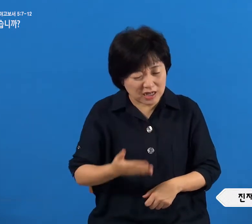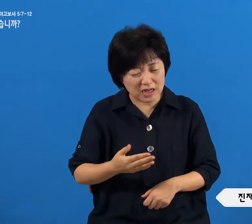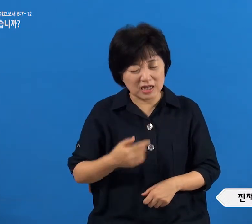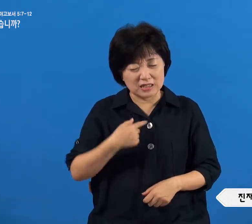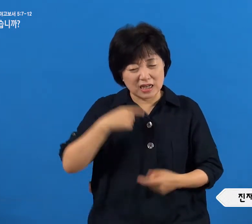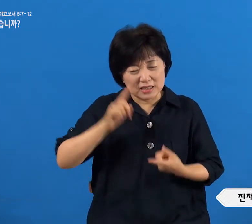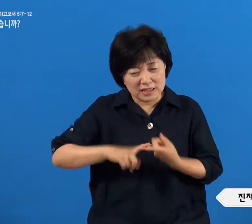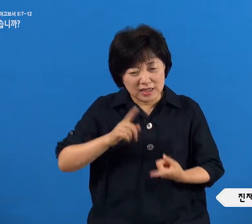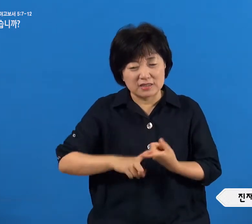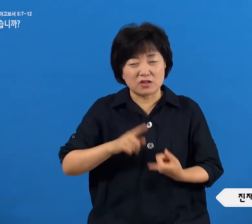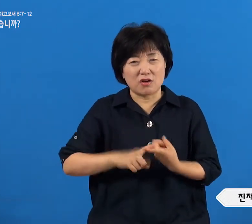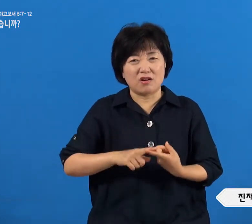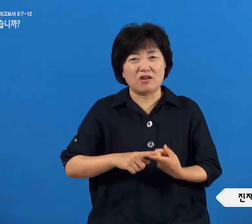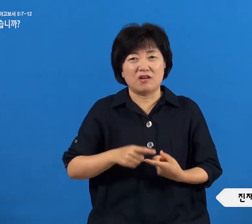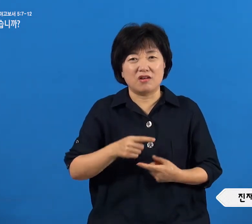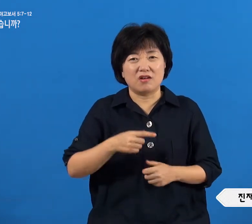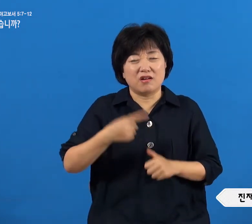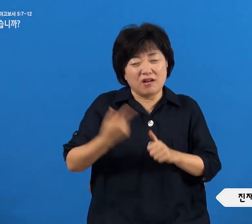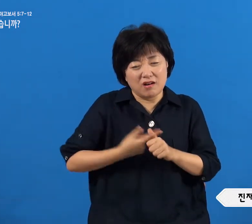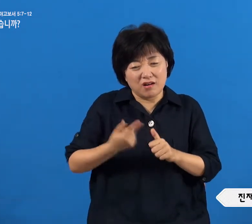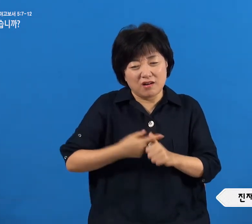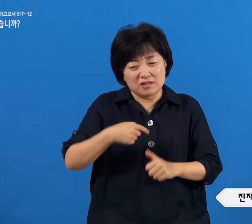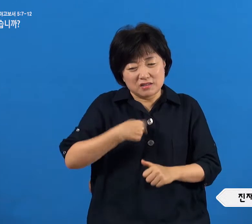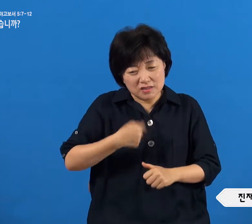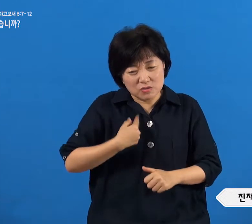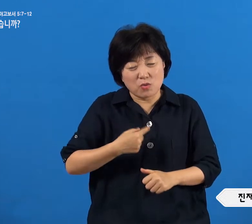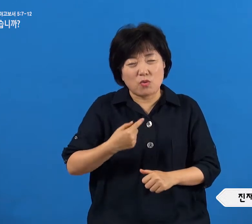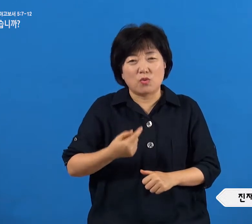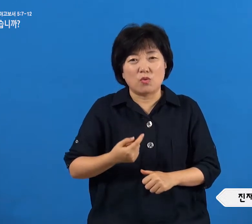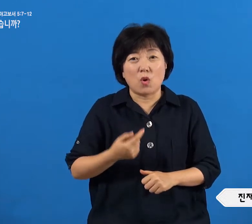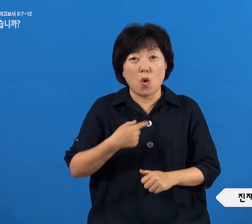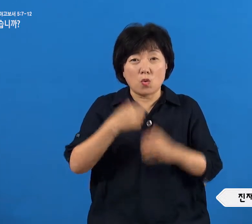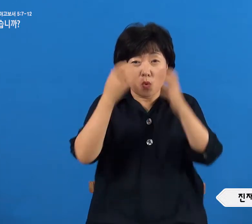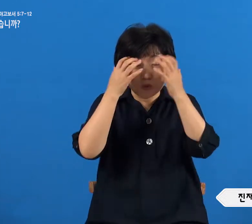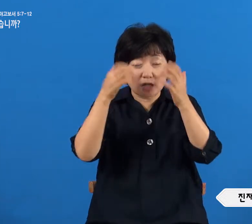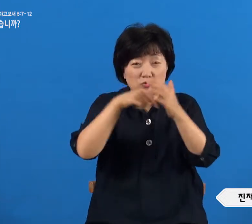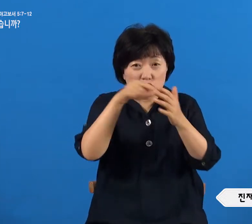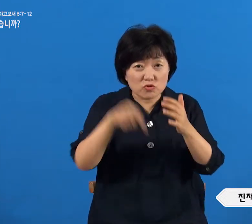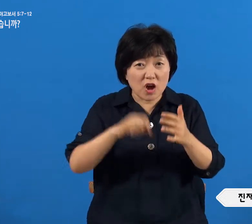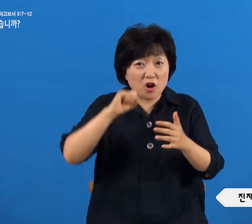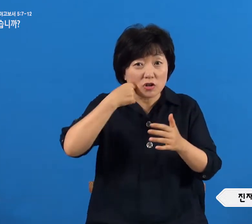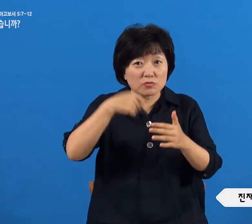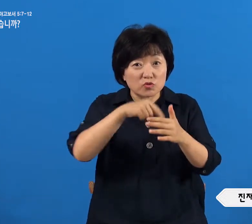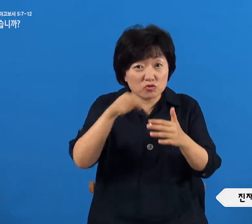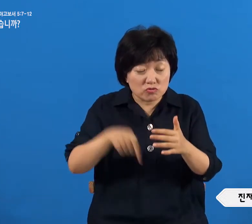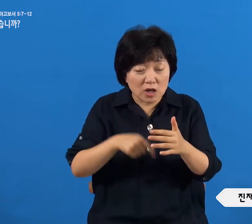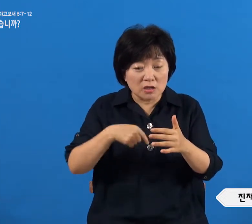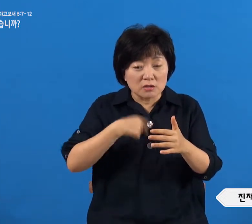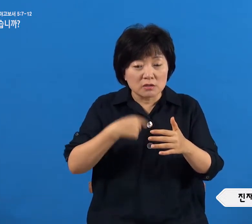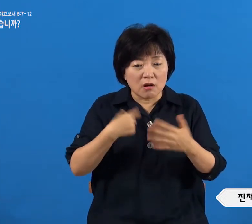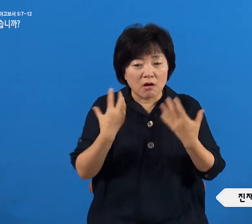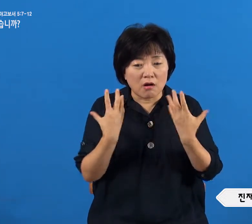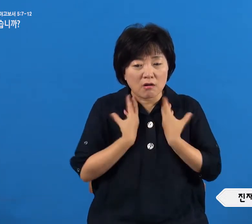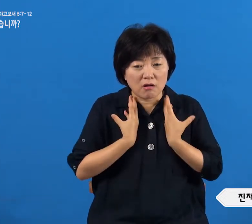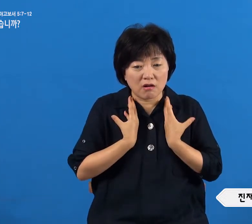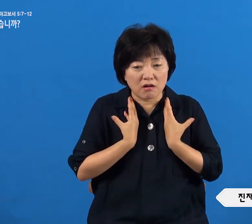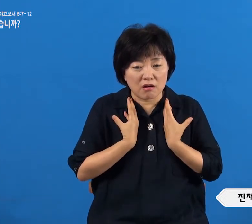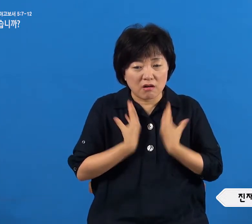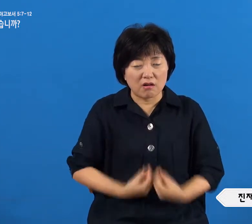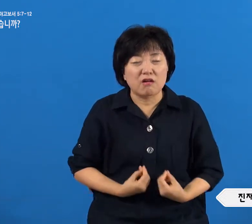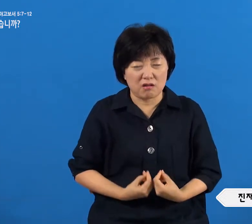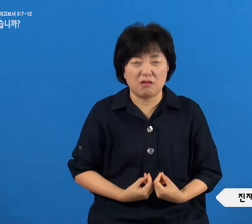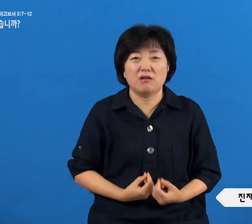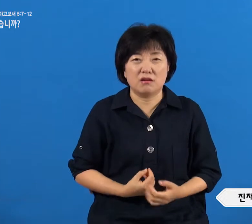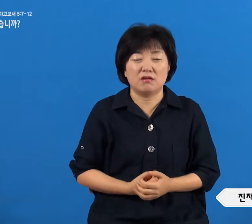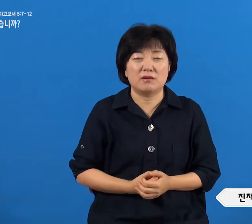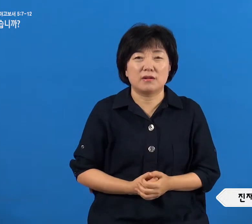이런저런 생각 가운데 우리 자신들이 고난 중에 어려움 가운데 무너져 내리게 됩니다.